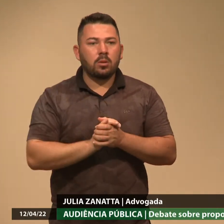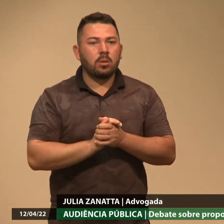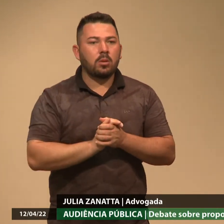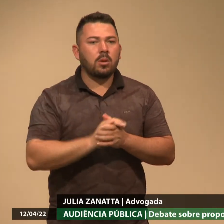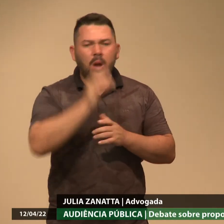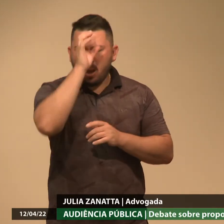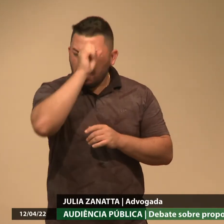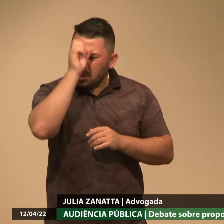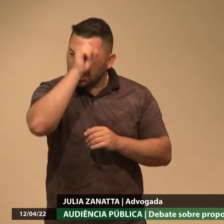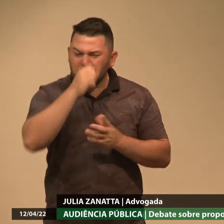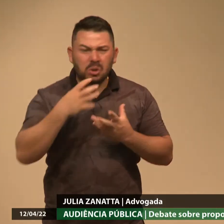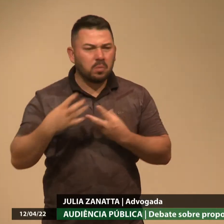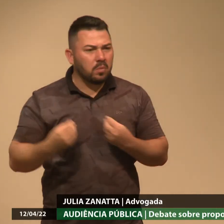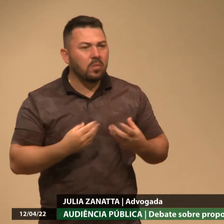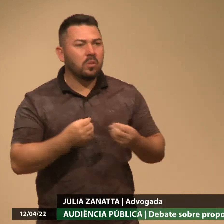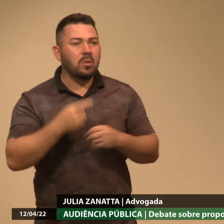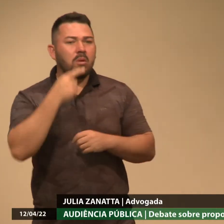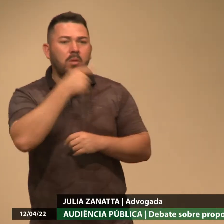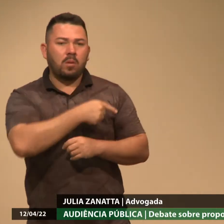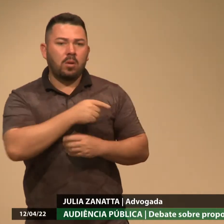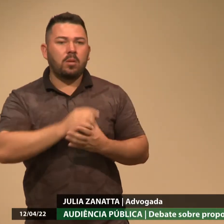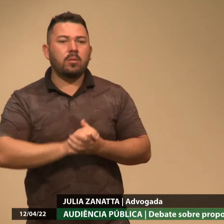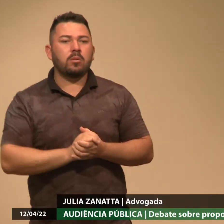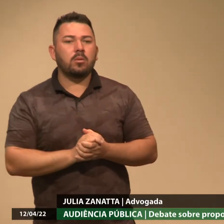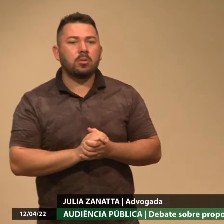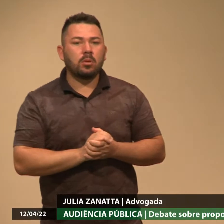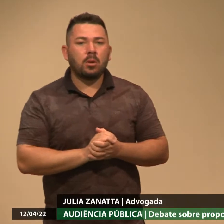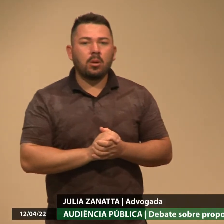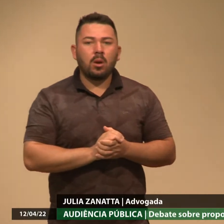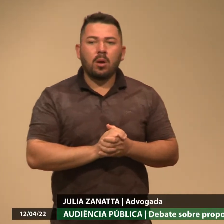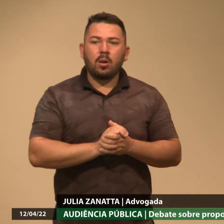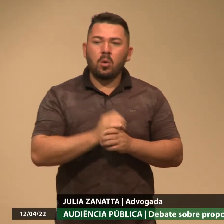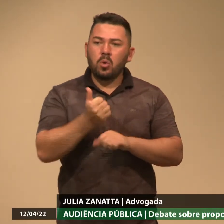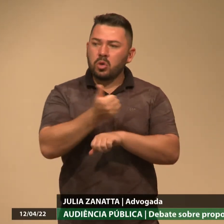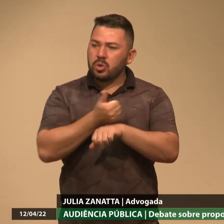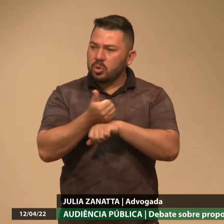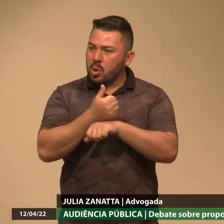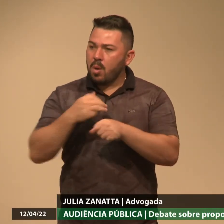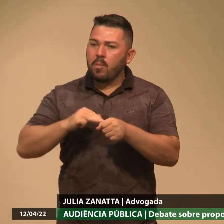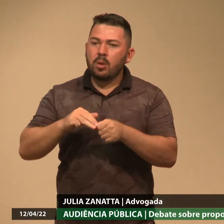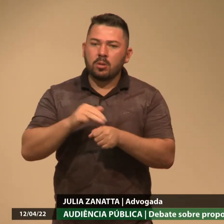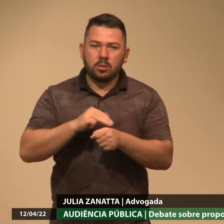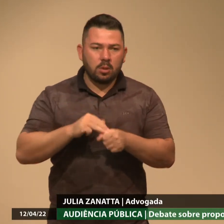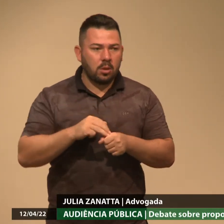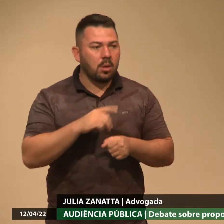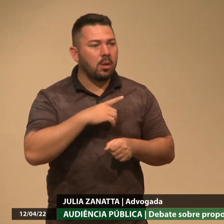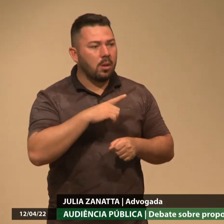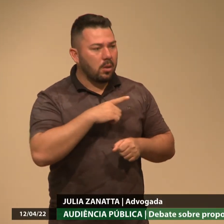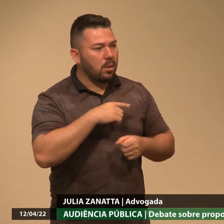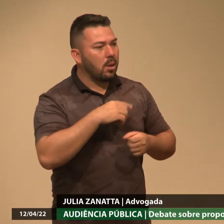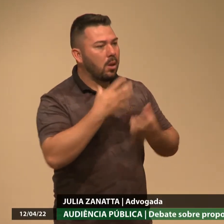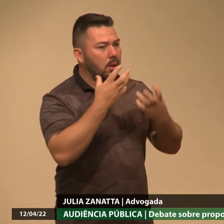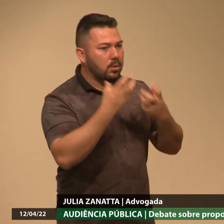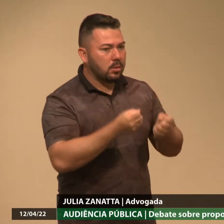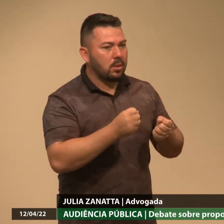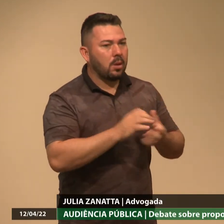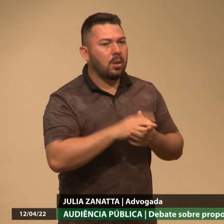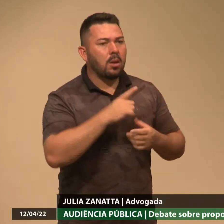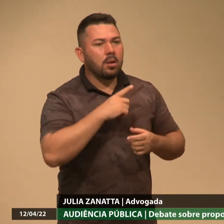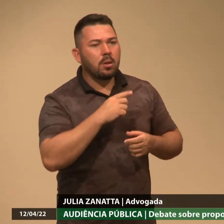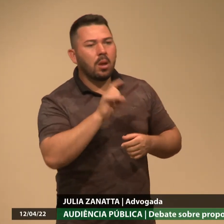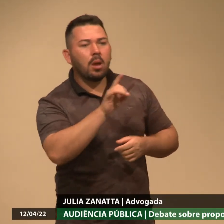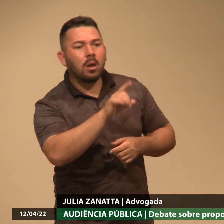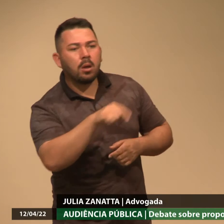e aprendi muito estando lá os gestores municipais têm acordado para o turismo vejo ali